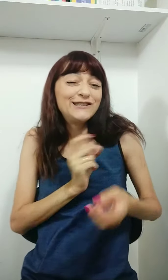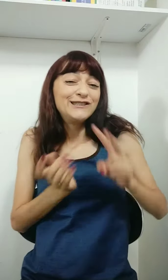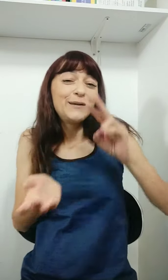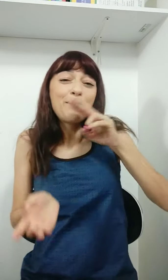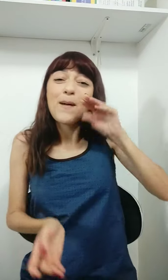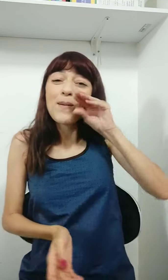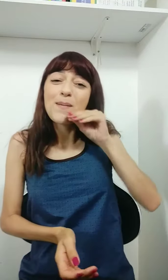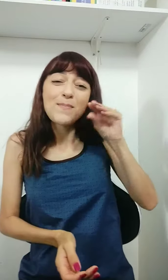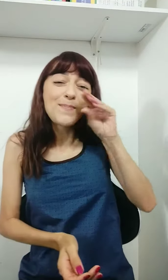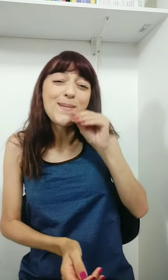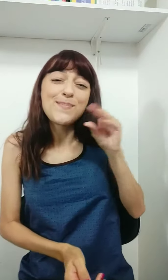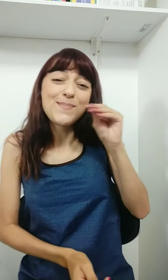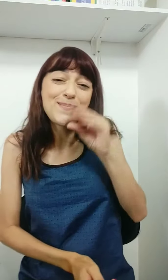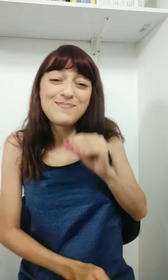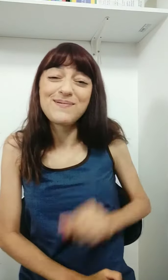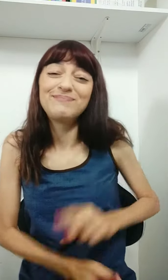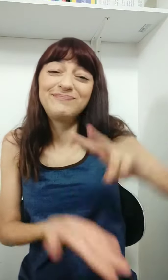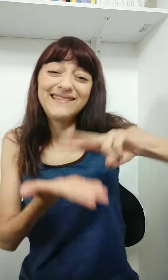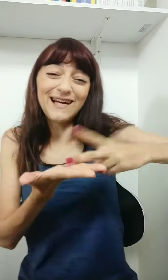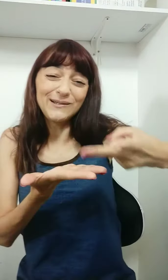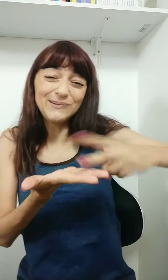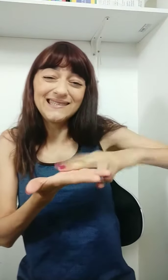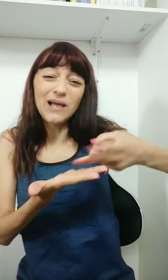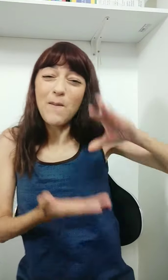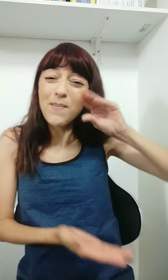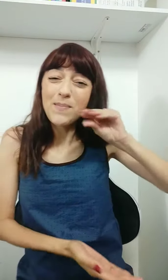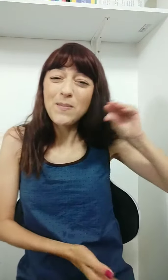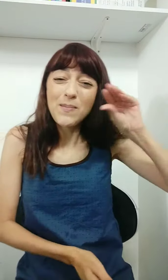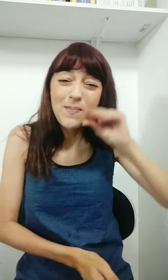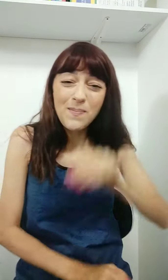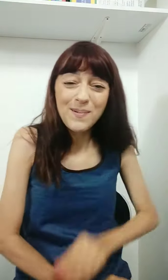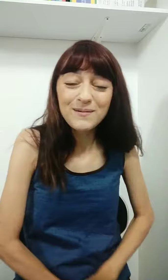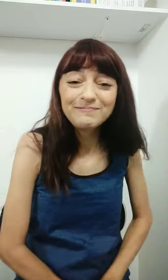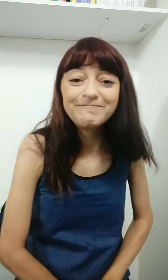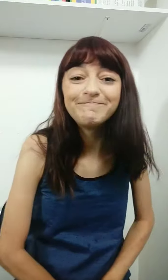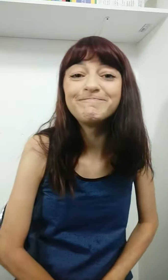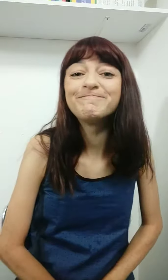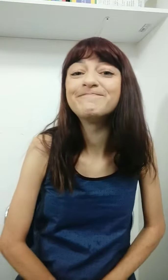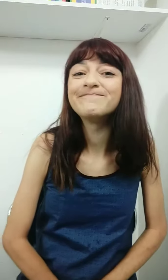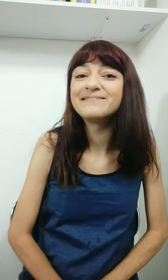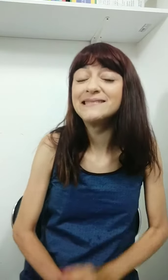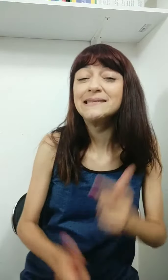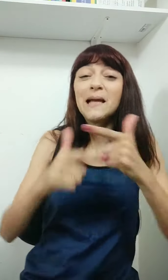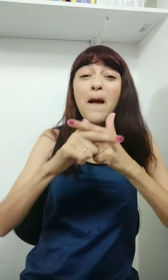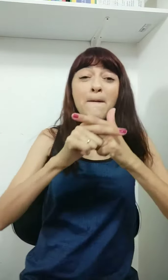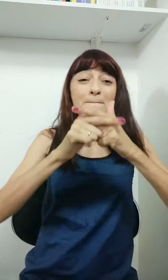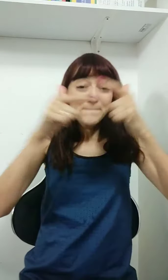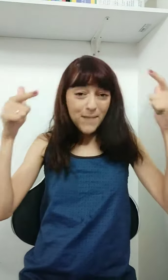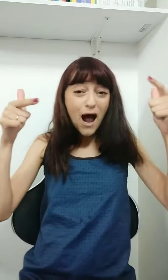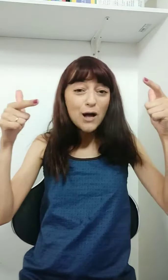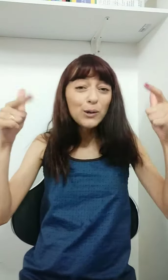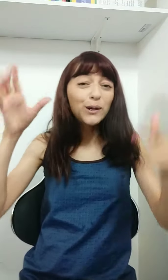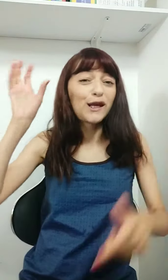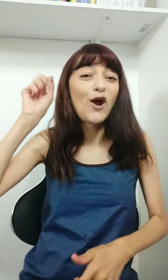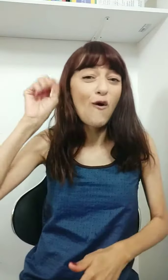ter muita dificuldade, sabe em quê? Né? Se ela for se tornar uma intérprete de Libras na hora de oralizar um surdo, na hora